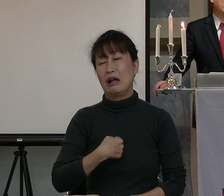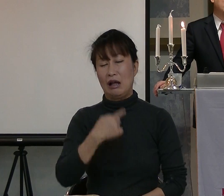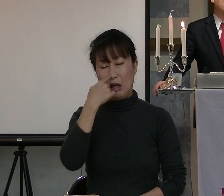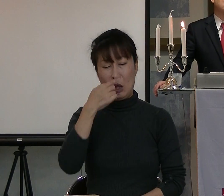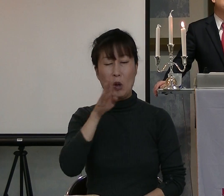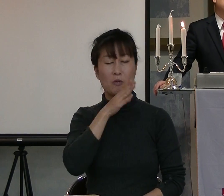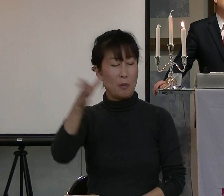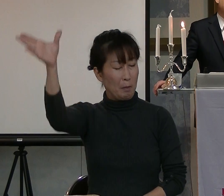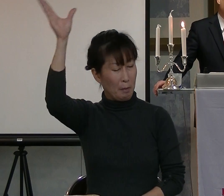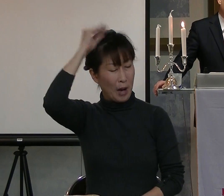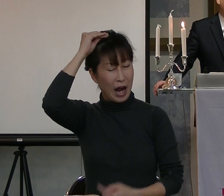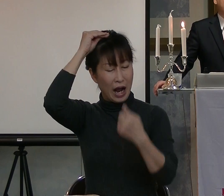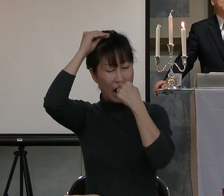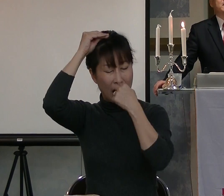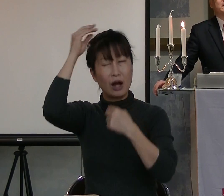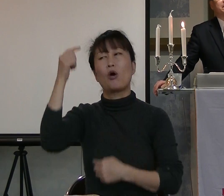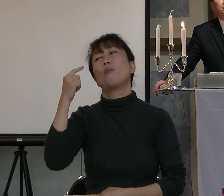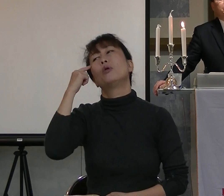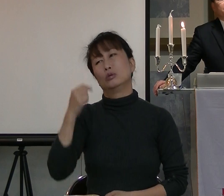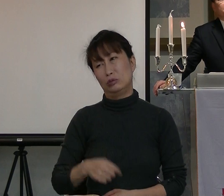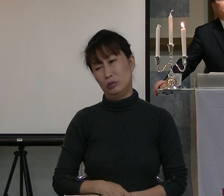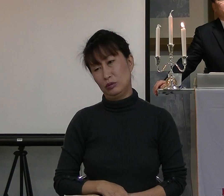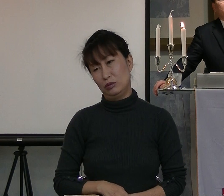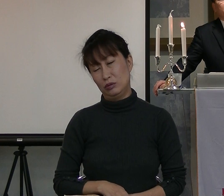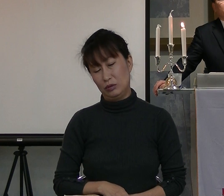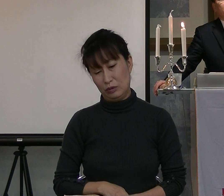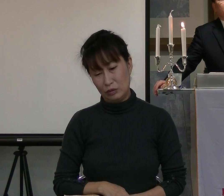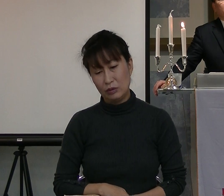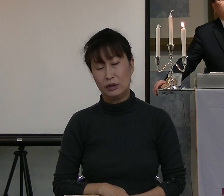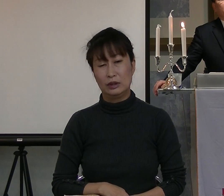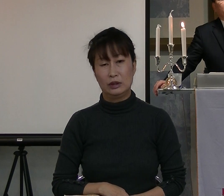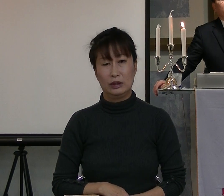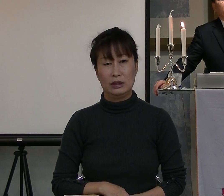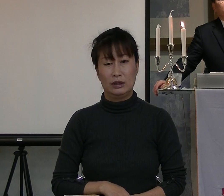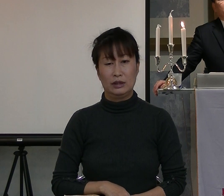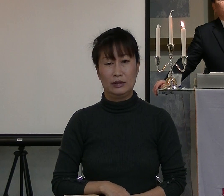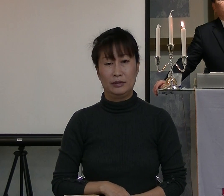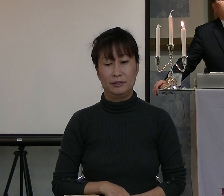ことがしばしばあります。